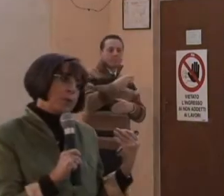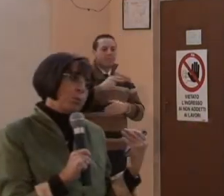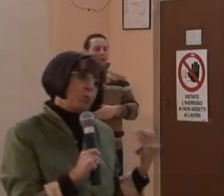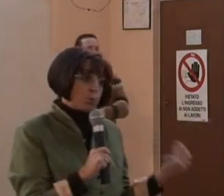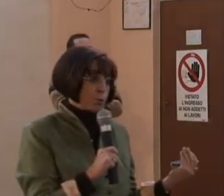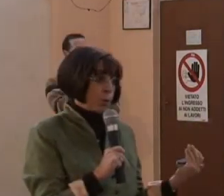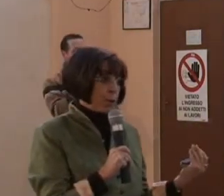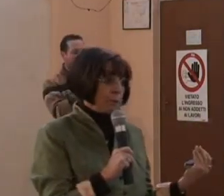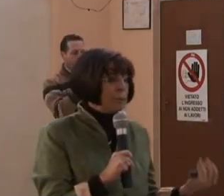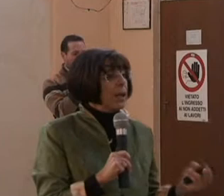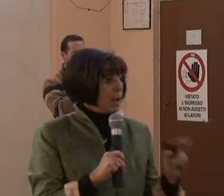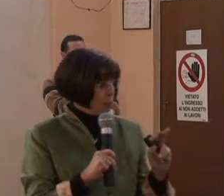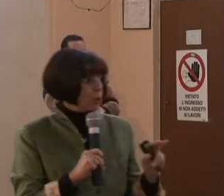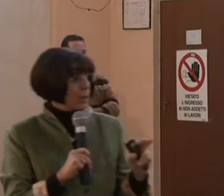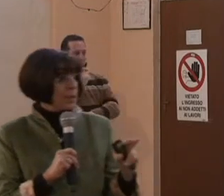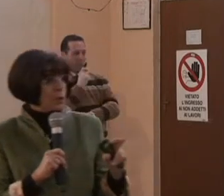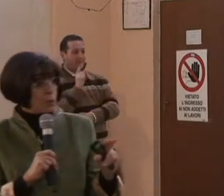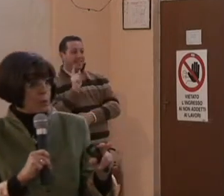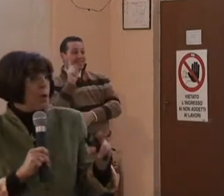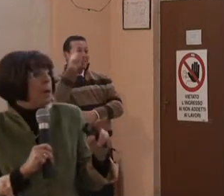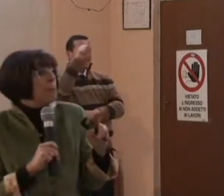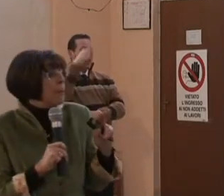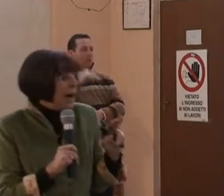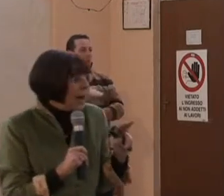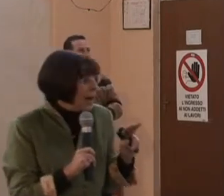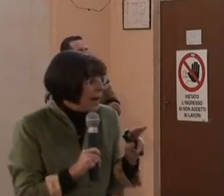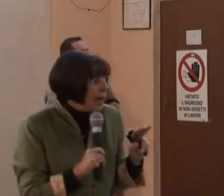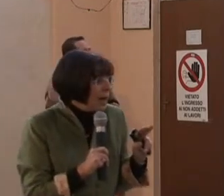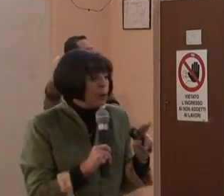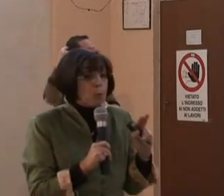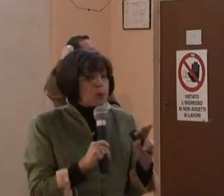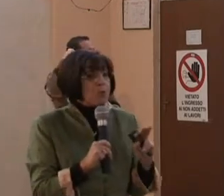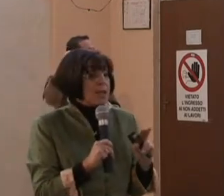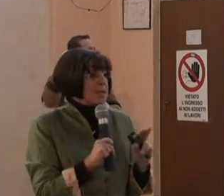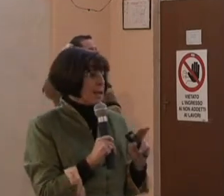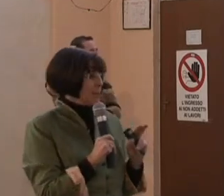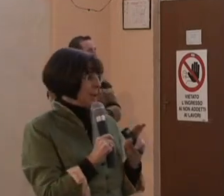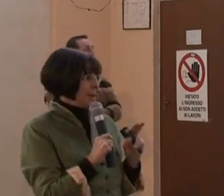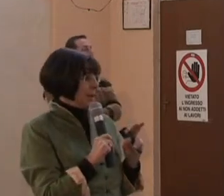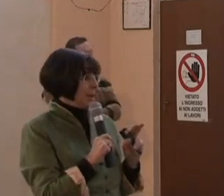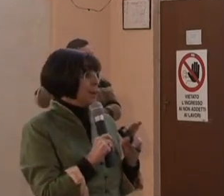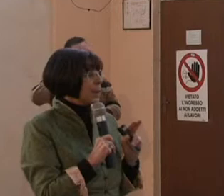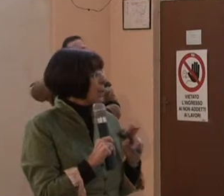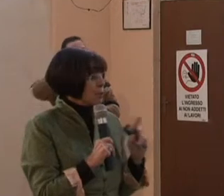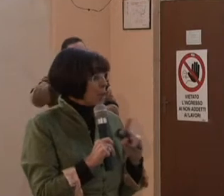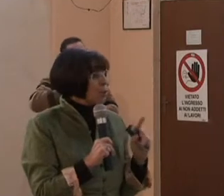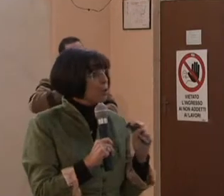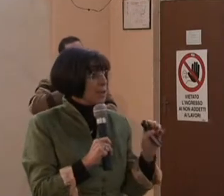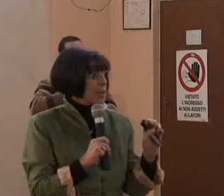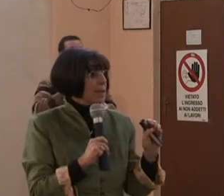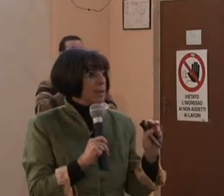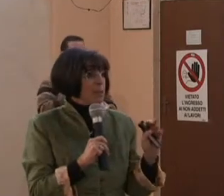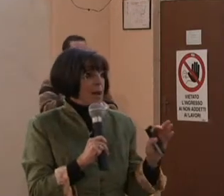di mezzo tutto il rumore. È molto vantaggioso, ma non lo posso usare sempre, perché non c'è